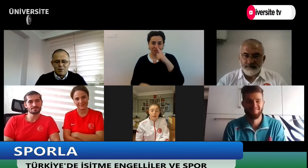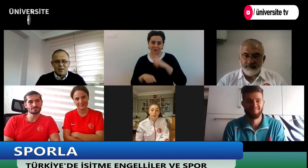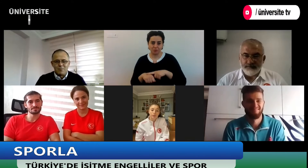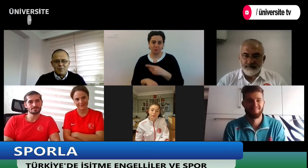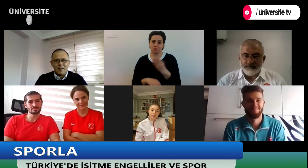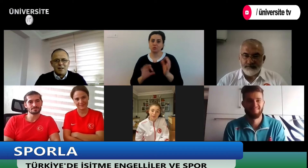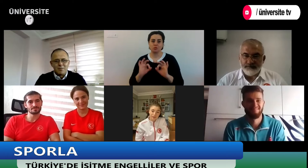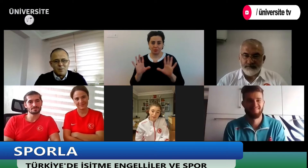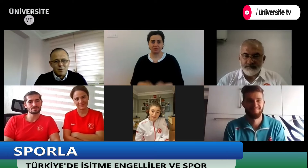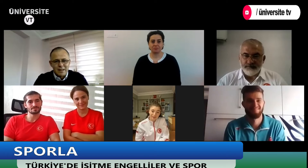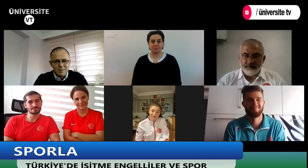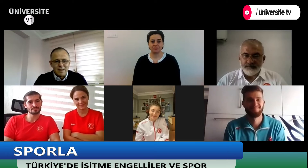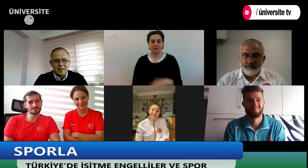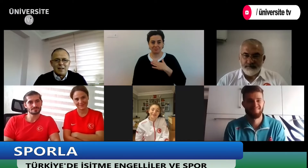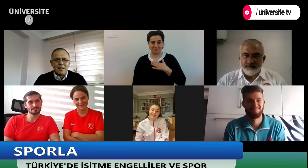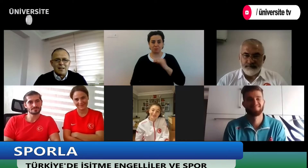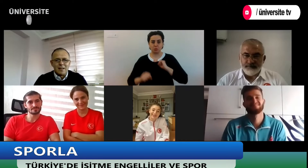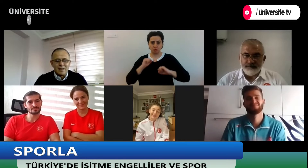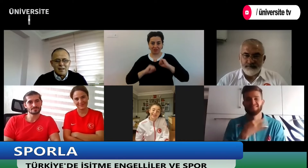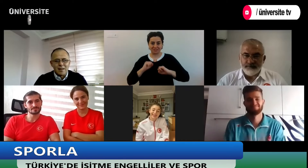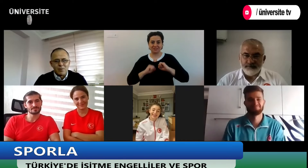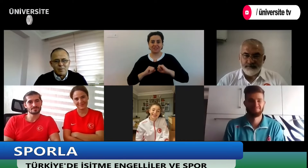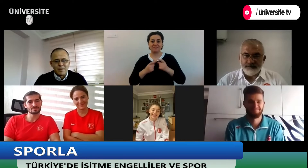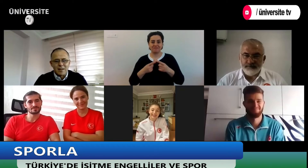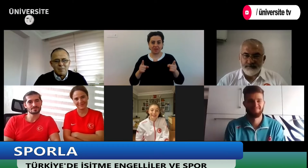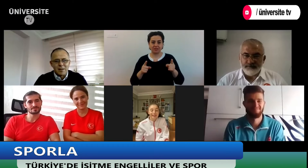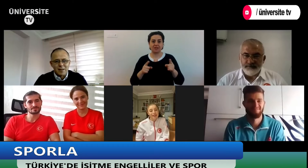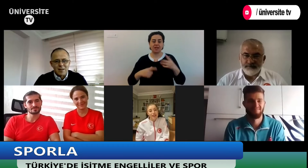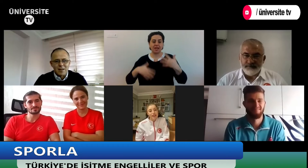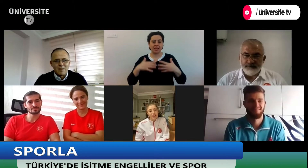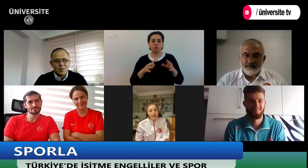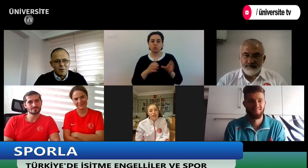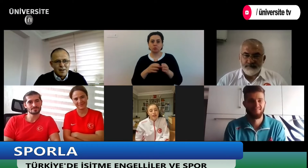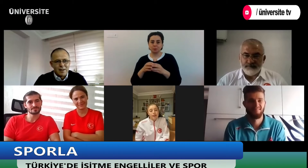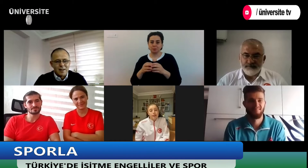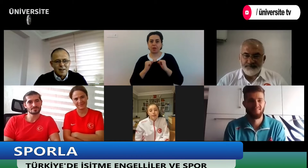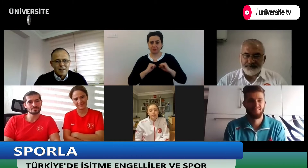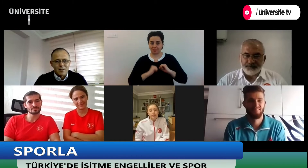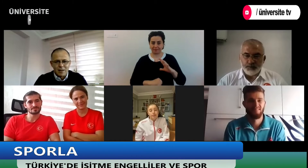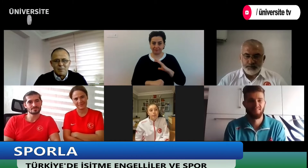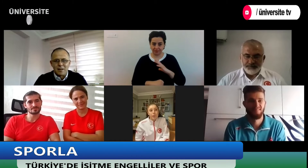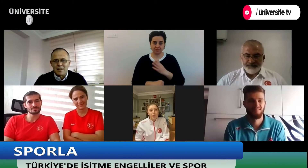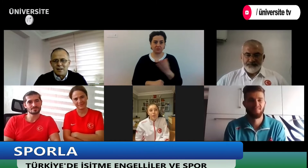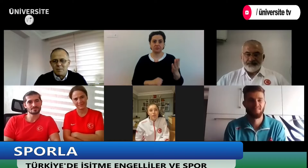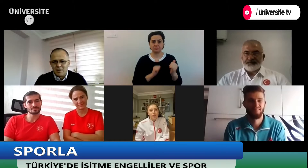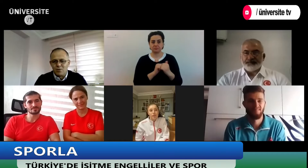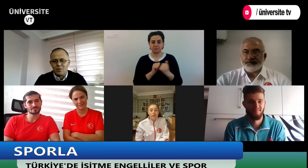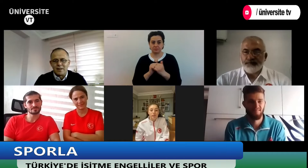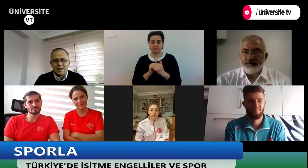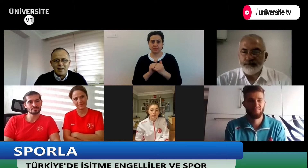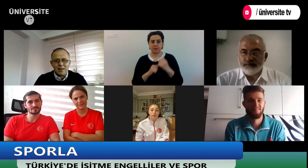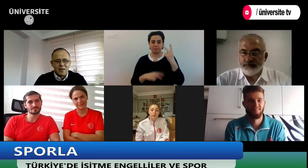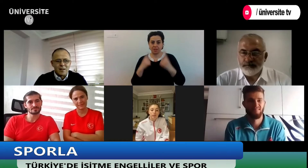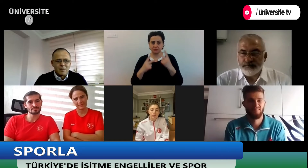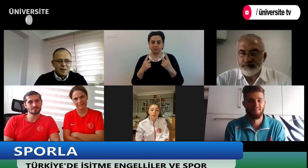O muhteşem bir şey. Bizim üniversitemizde de değişik engel grubuna sahip arkadaşlarımız var. Onlarla da sürekli bir aradayız. Bazı